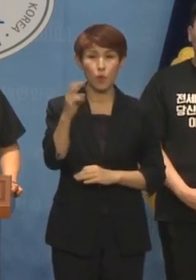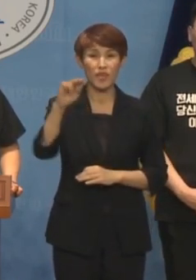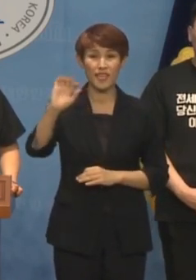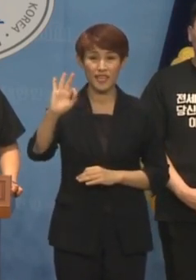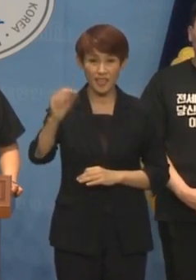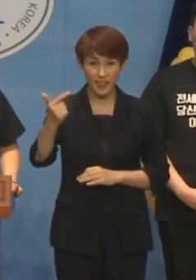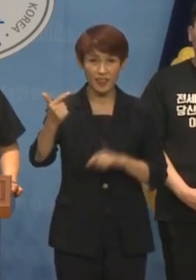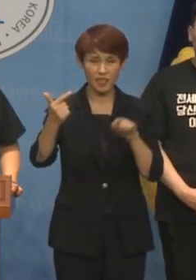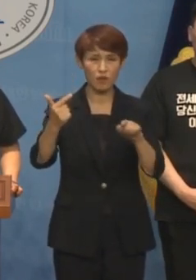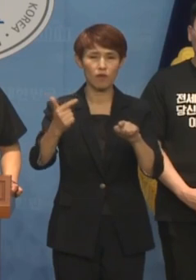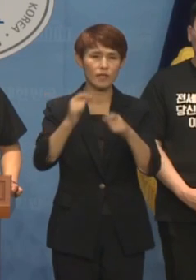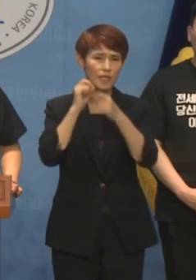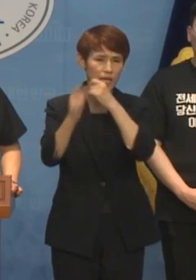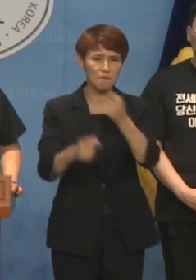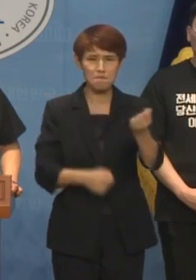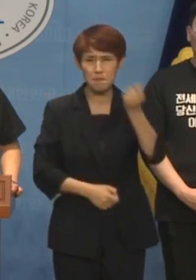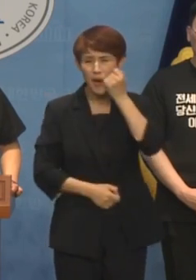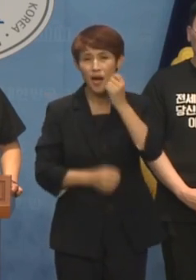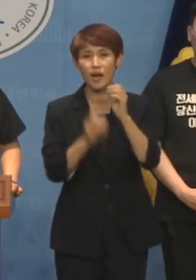사기를 당하신 분께서